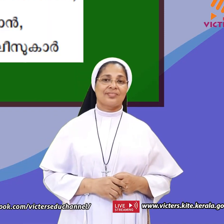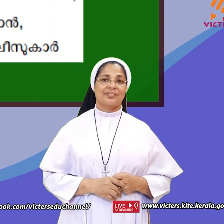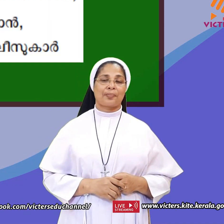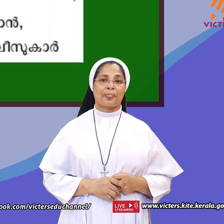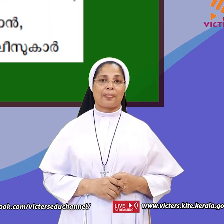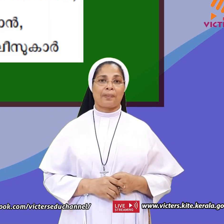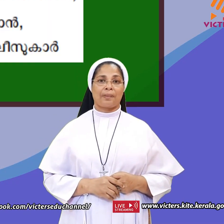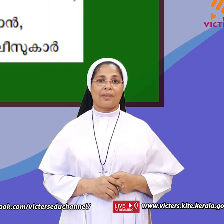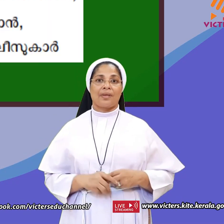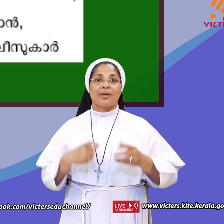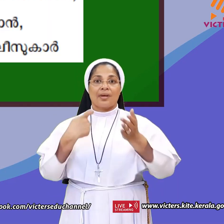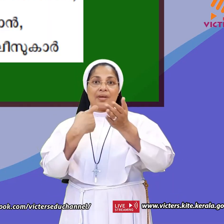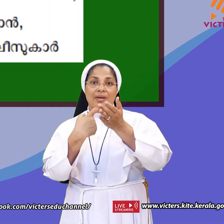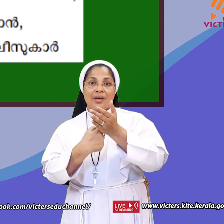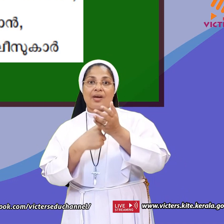രാങ് വാൽ രാങ്